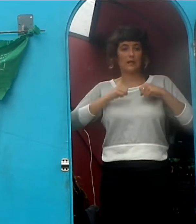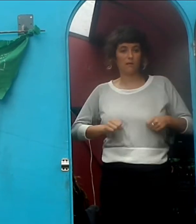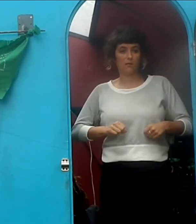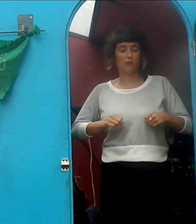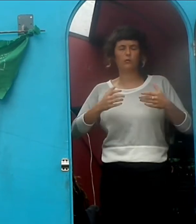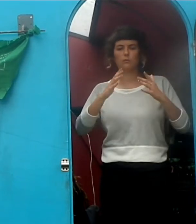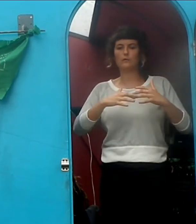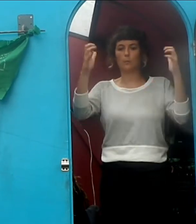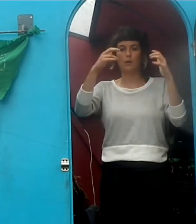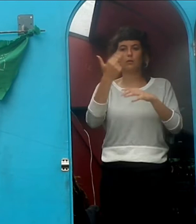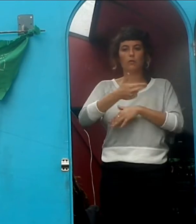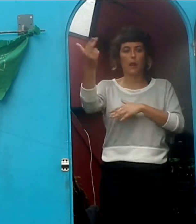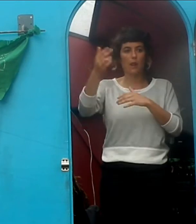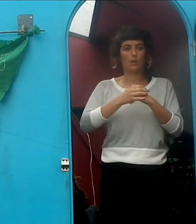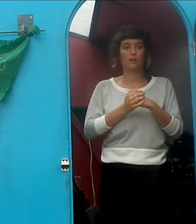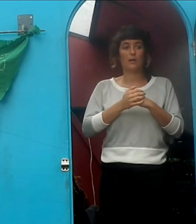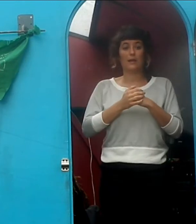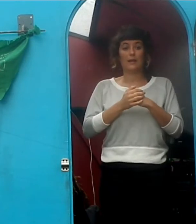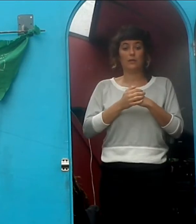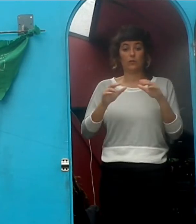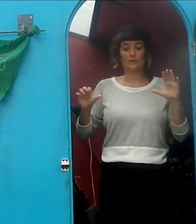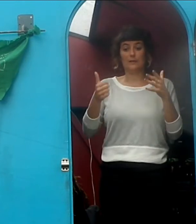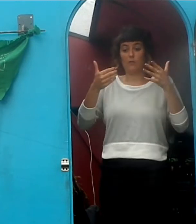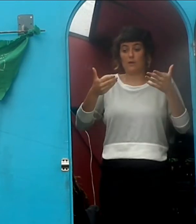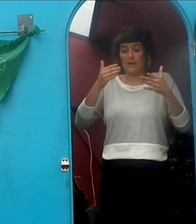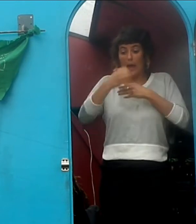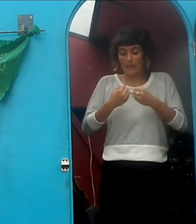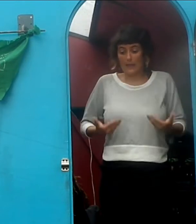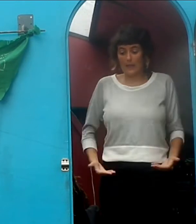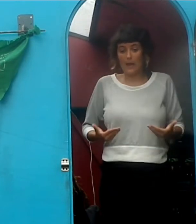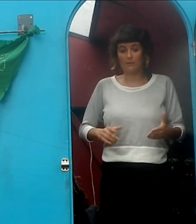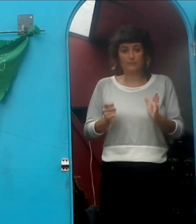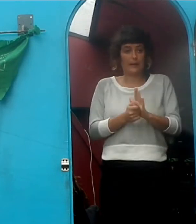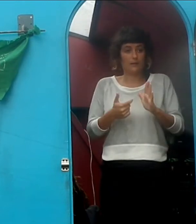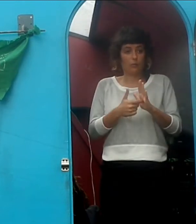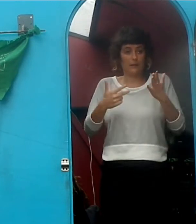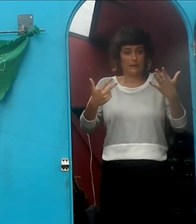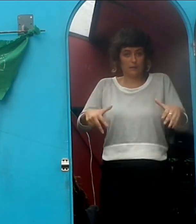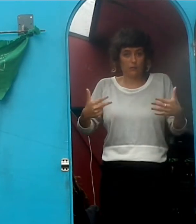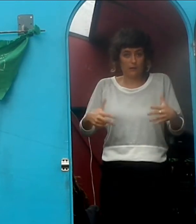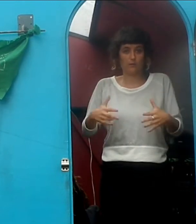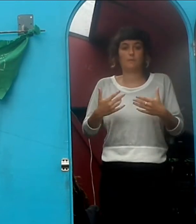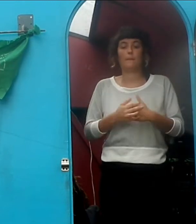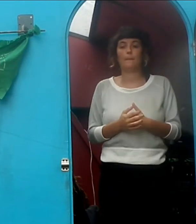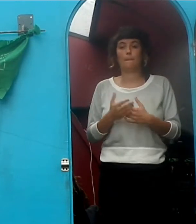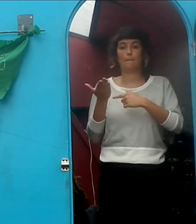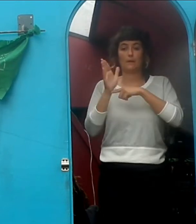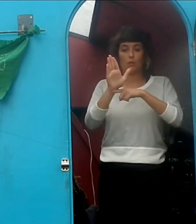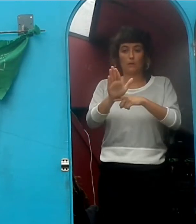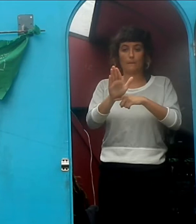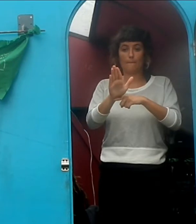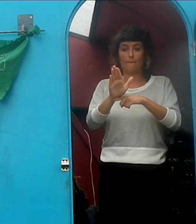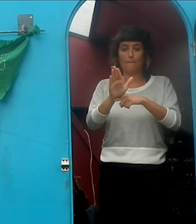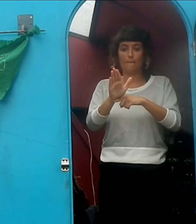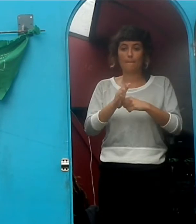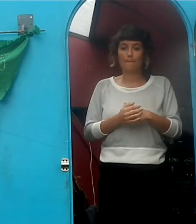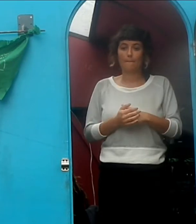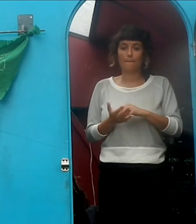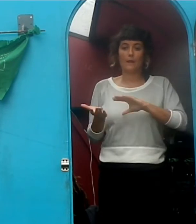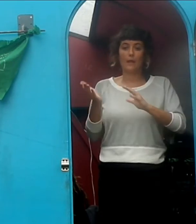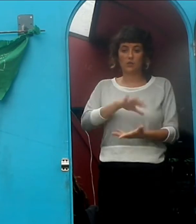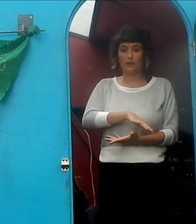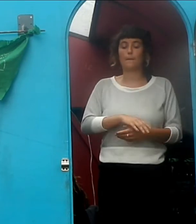Parlement, suivi d'un échec. Et la 7e fois, c'était cette année, donc c'était en